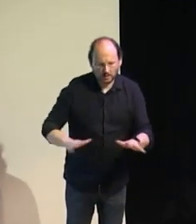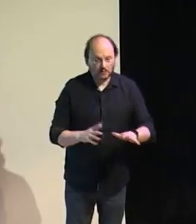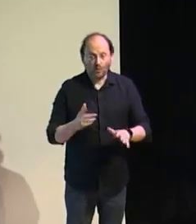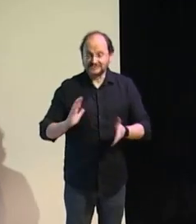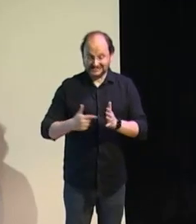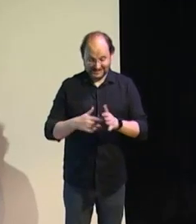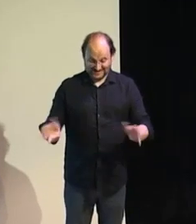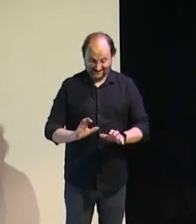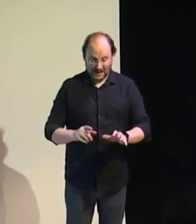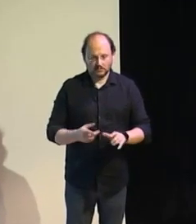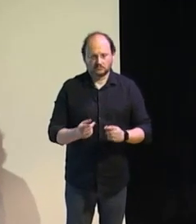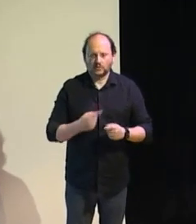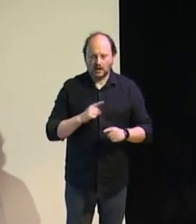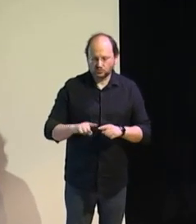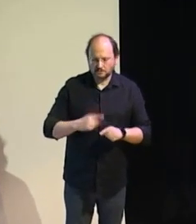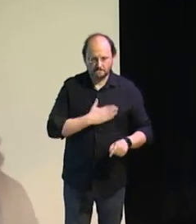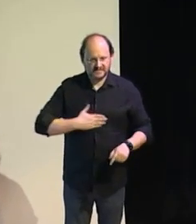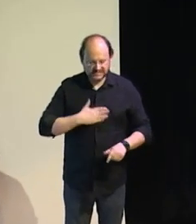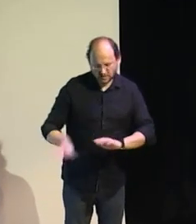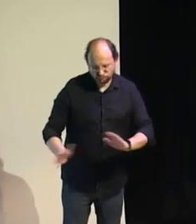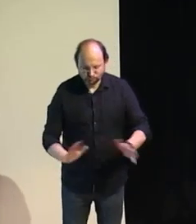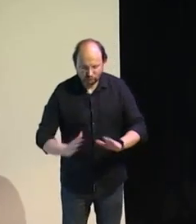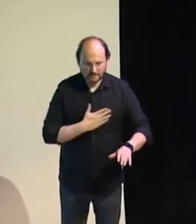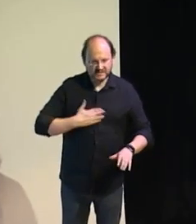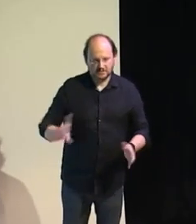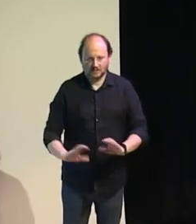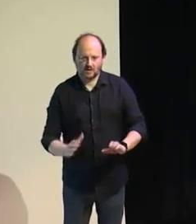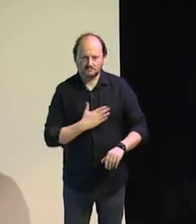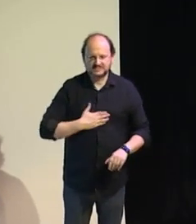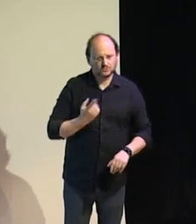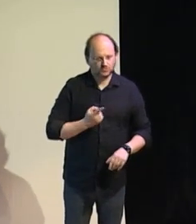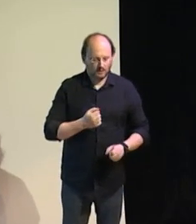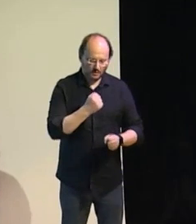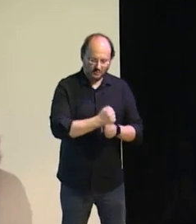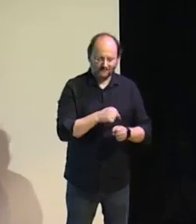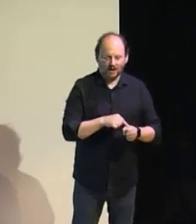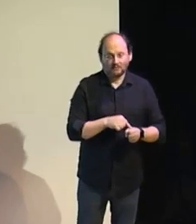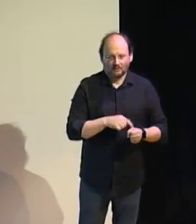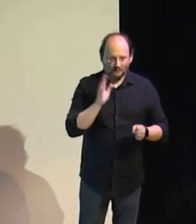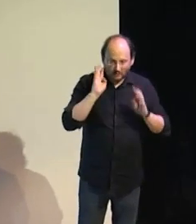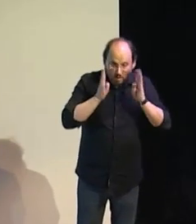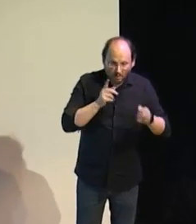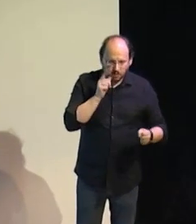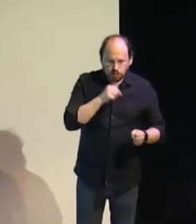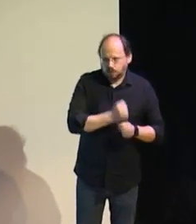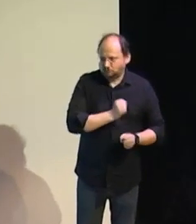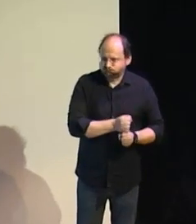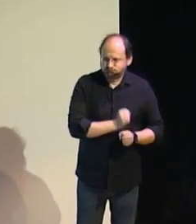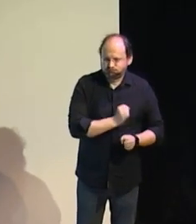Et travailler, c'est un peu plus dans la préparation. Quand on secoue les mains, on est un peu plus dans quelque chose du plaisir. Dans l'autre travail, on se tape les mains,